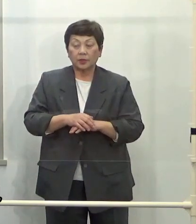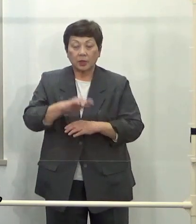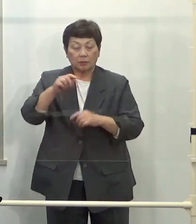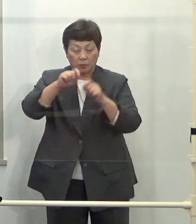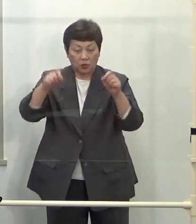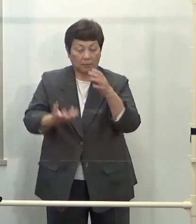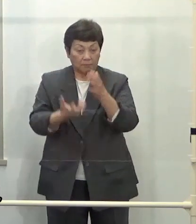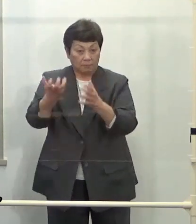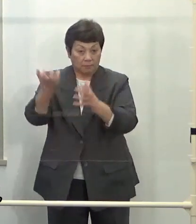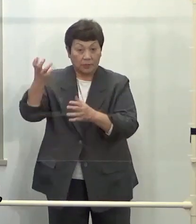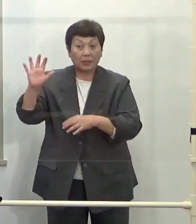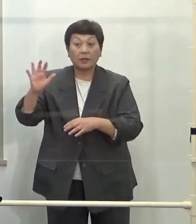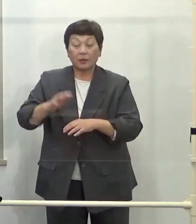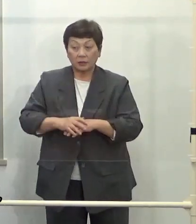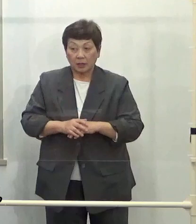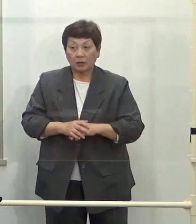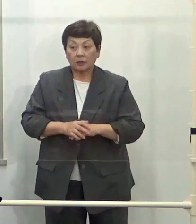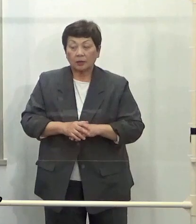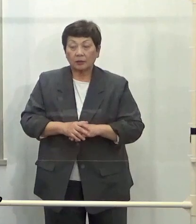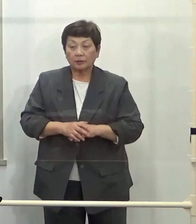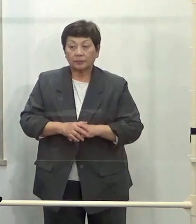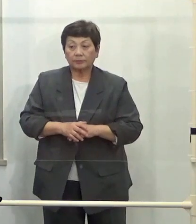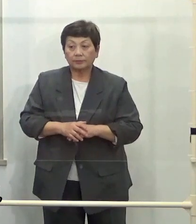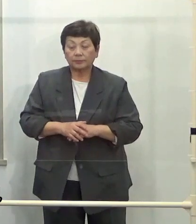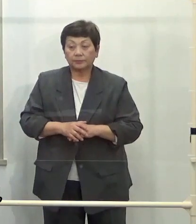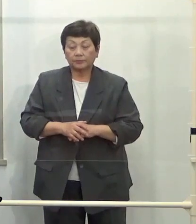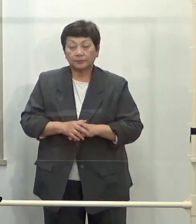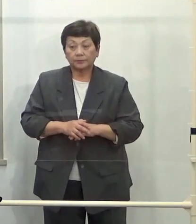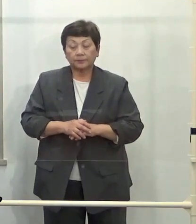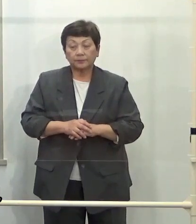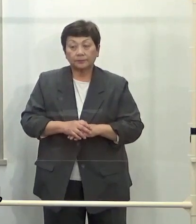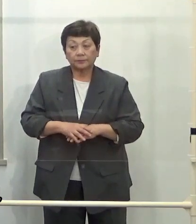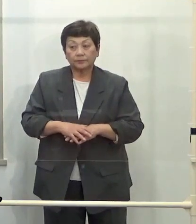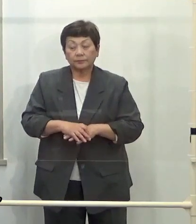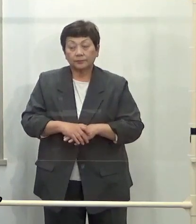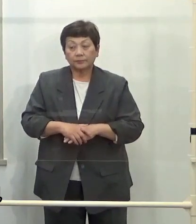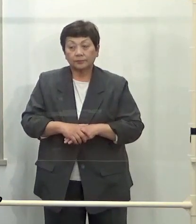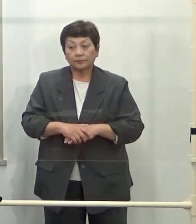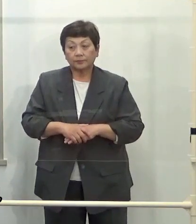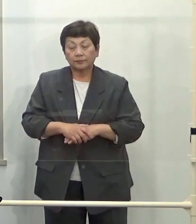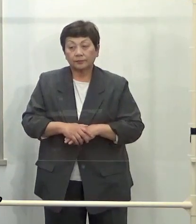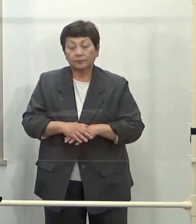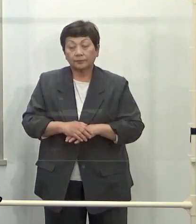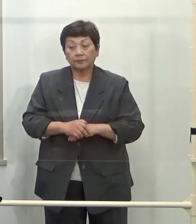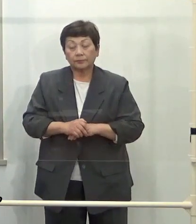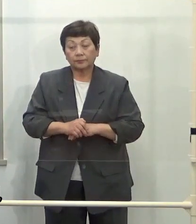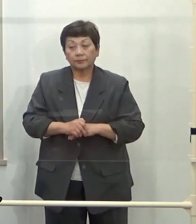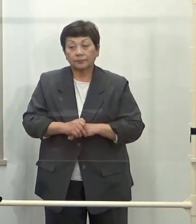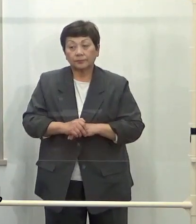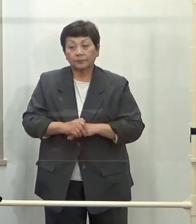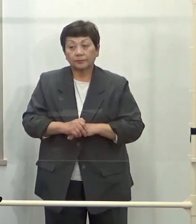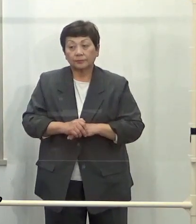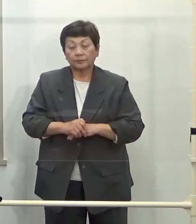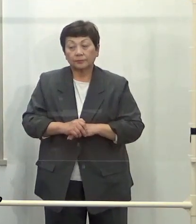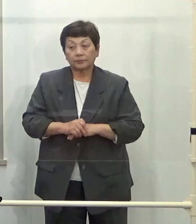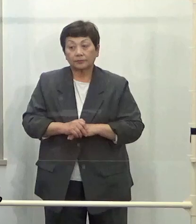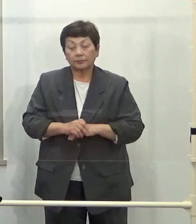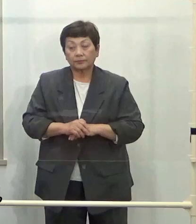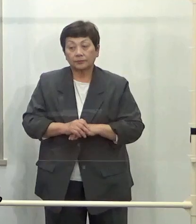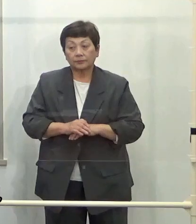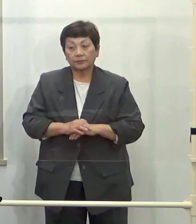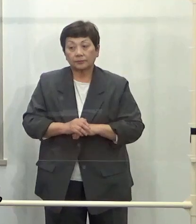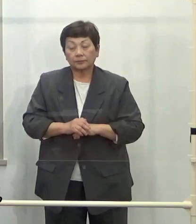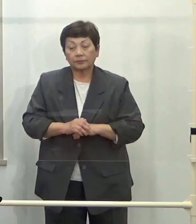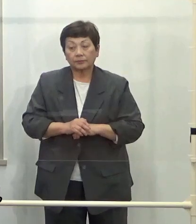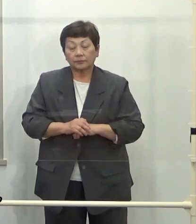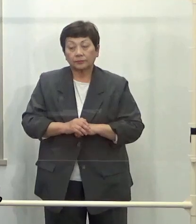市の審議会等の女性委員比率5割を維持します。と市役所においては2040年に女性管理職